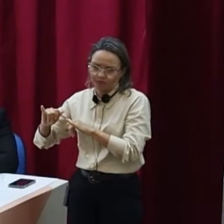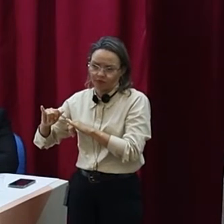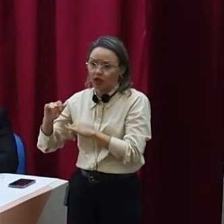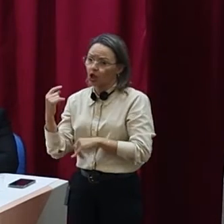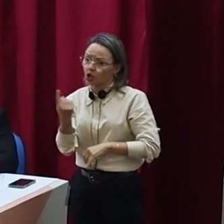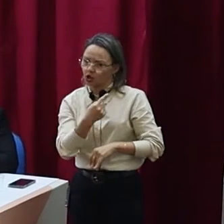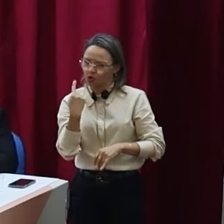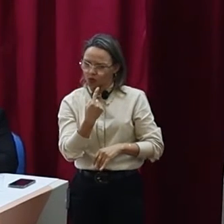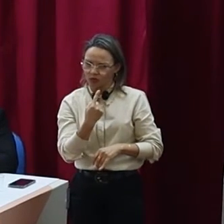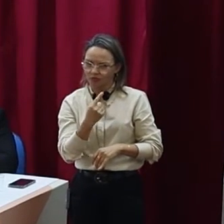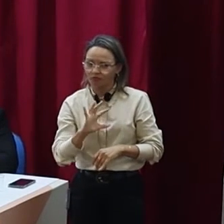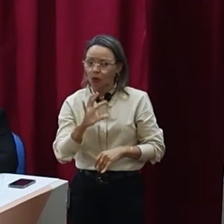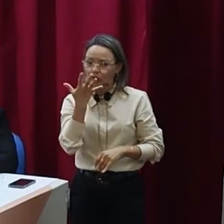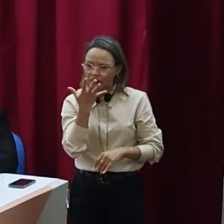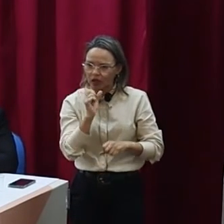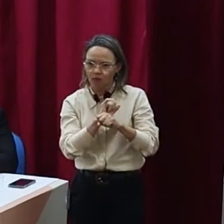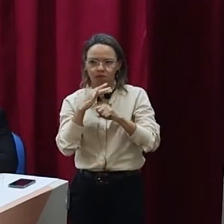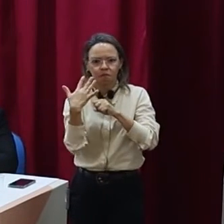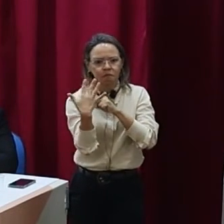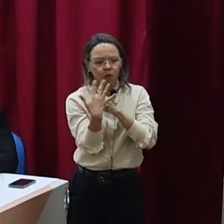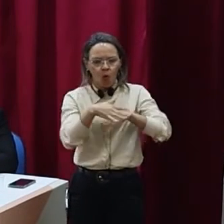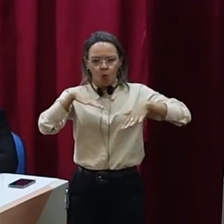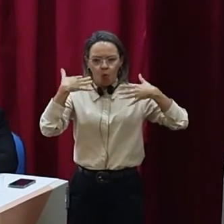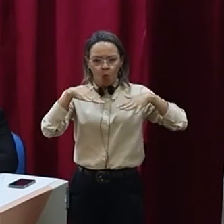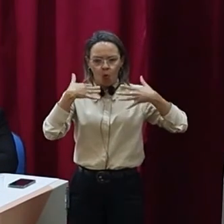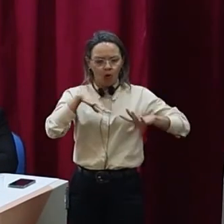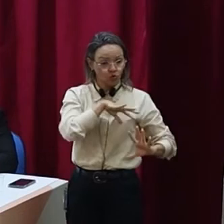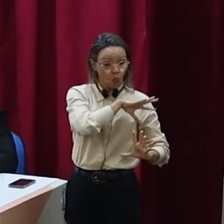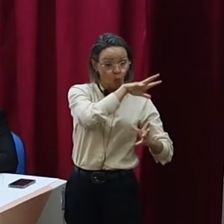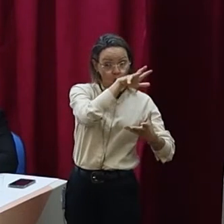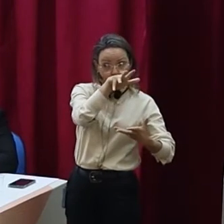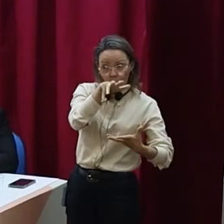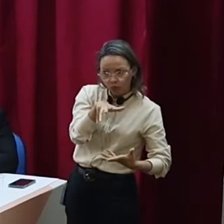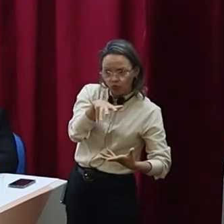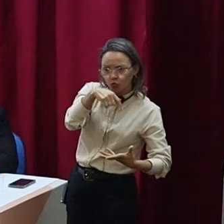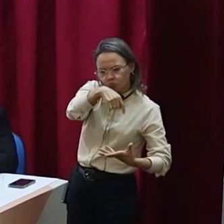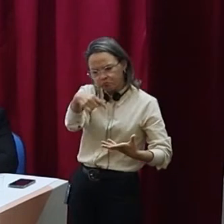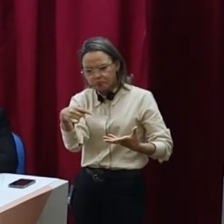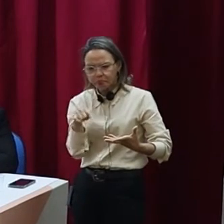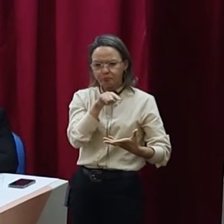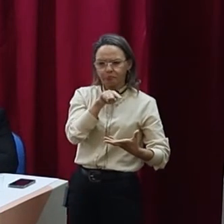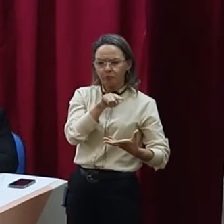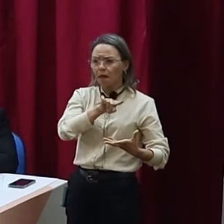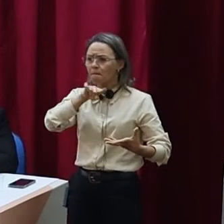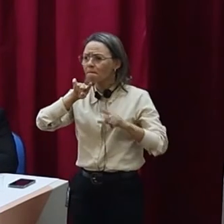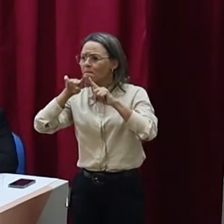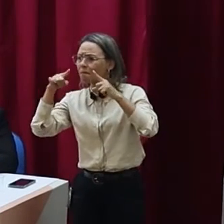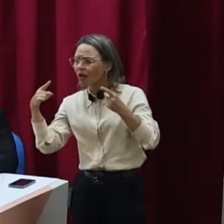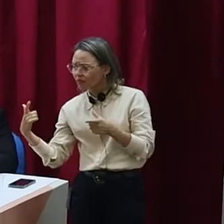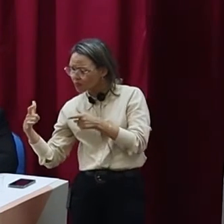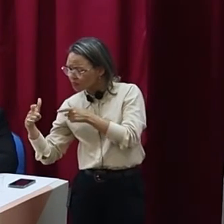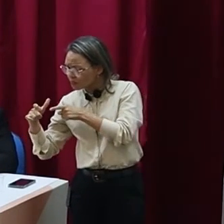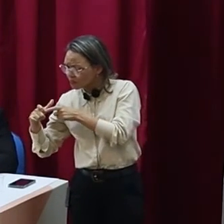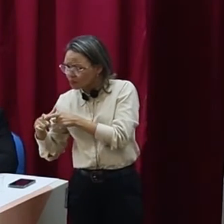estávamos diante de um evento de grandes proporções no globo terrestre, e só uma parte da população, aqueles